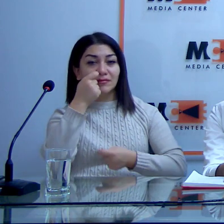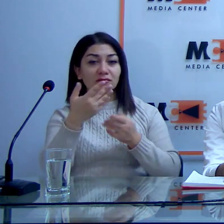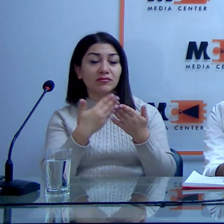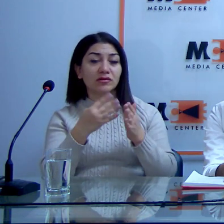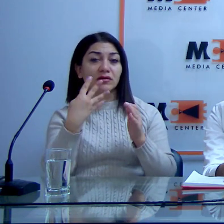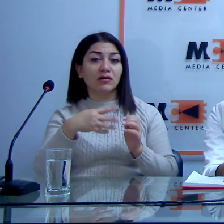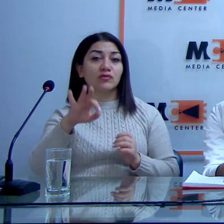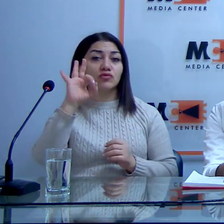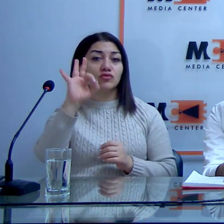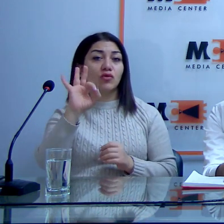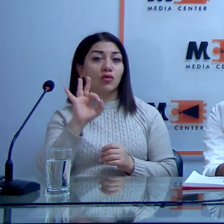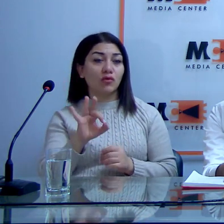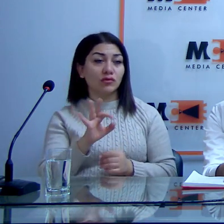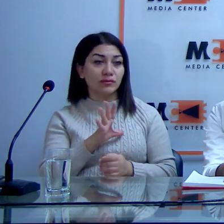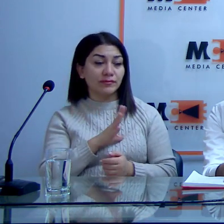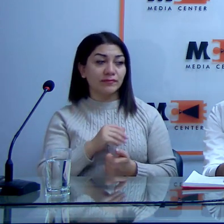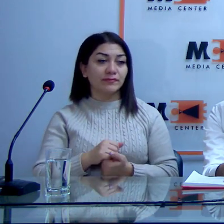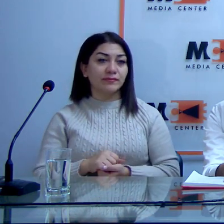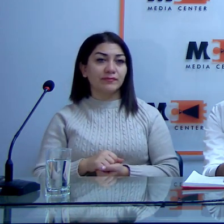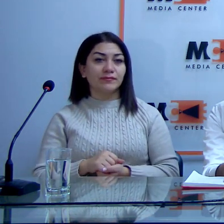շուրջ 40% էր կազմում։